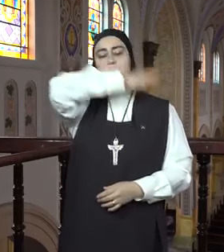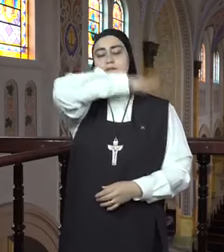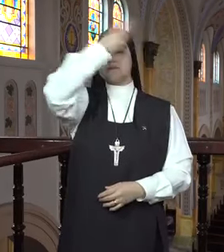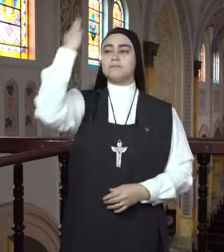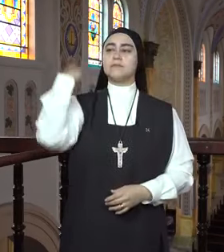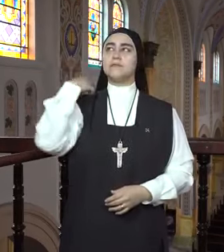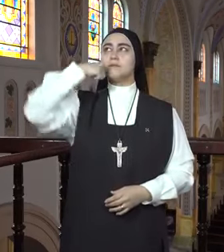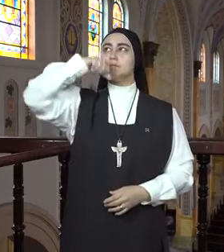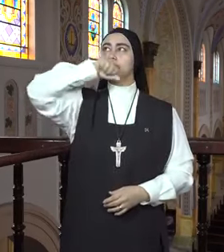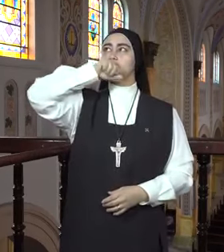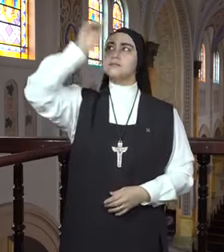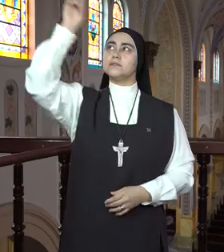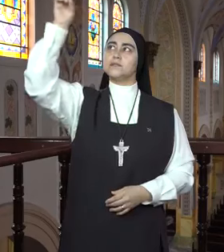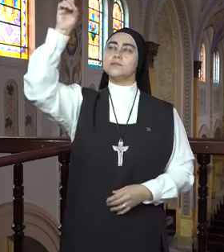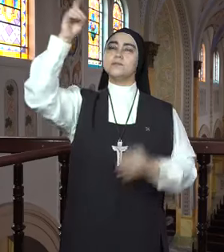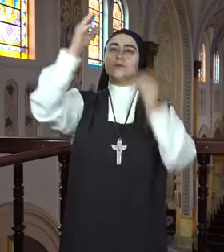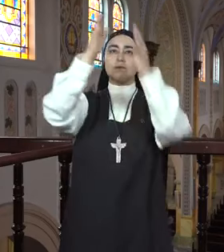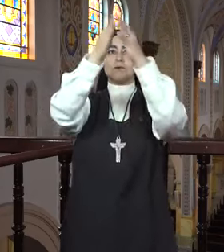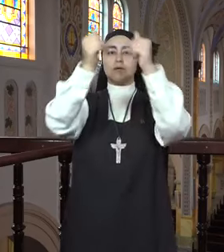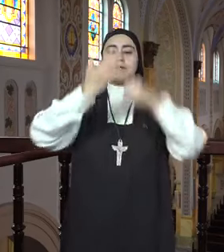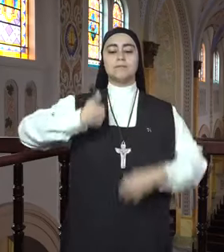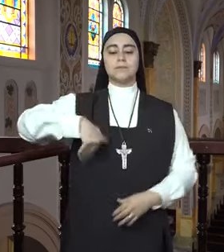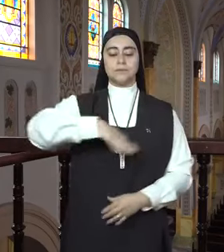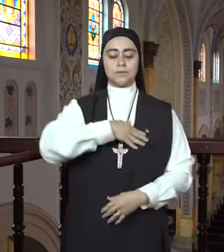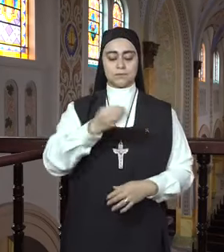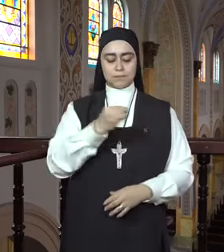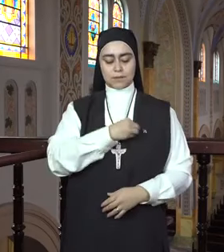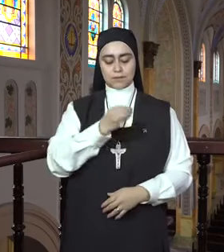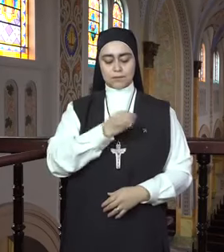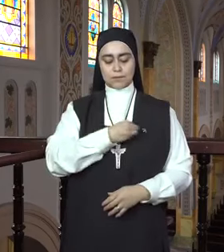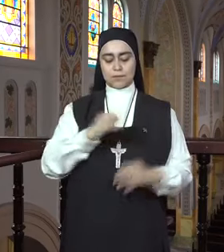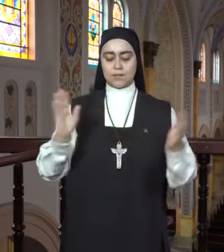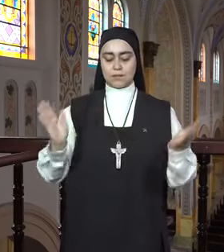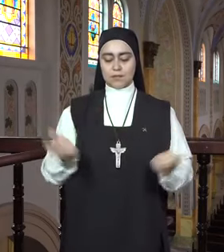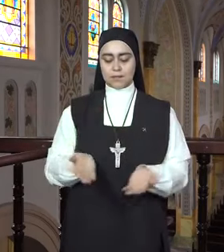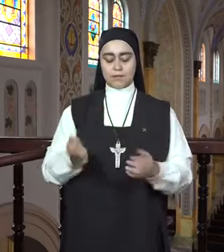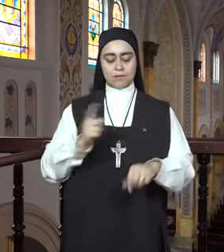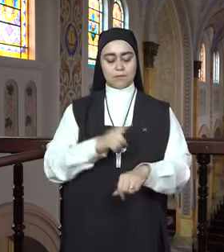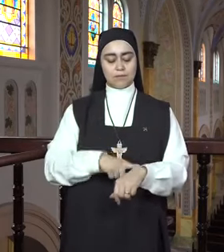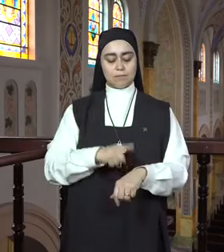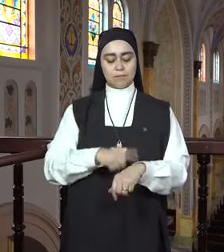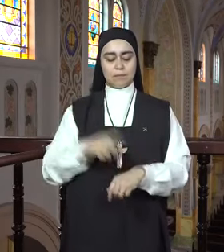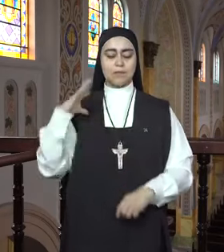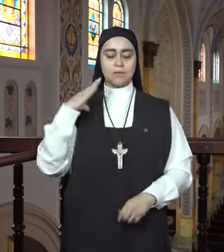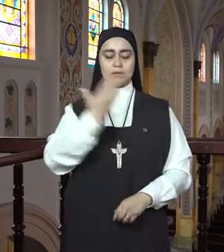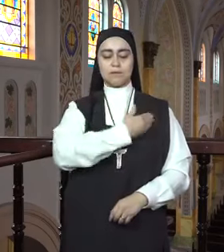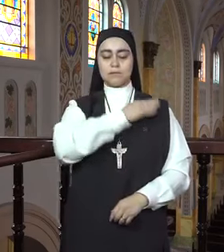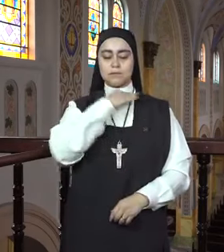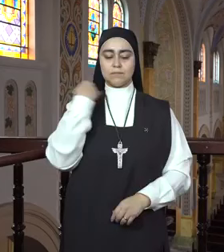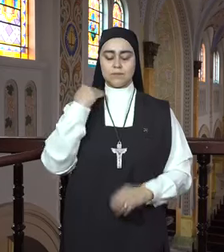Maria, Mãe de Deus, rogai por nós, pecadores, agora e na hora de nossa morte. Amém.